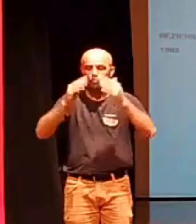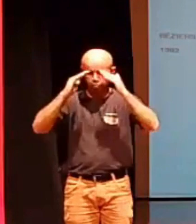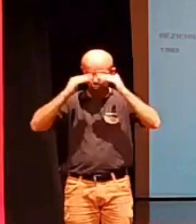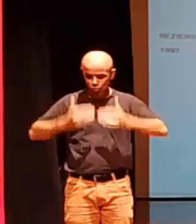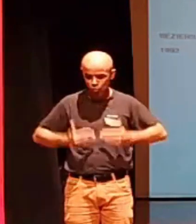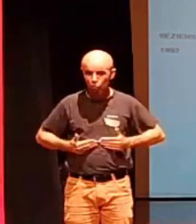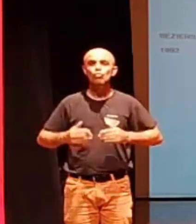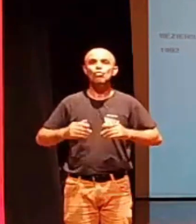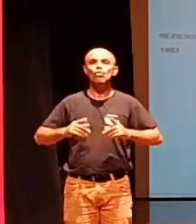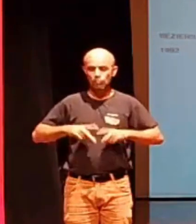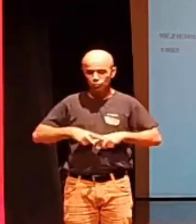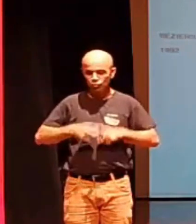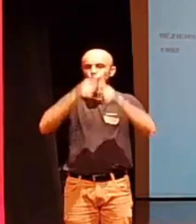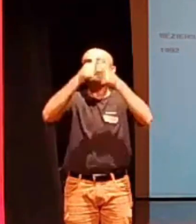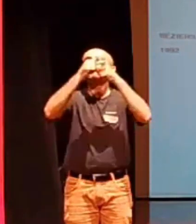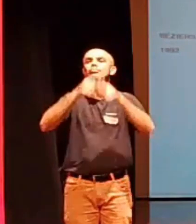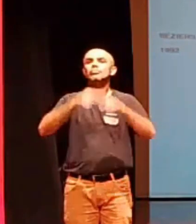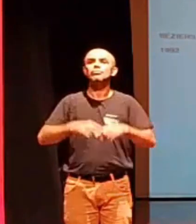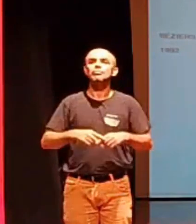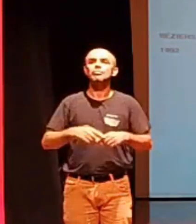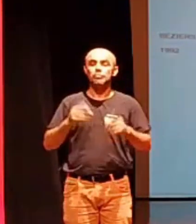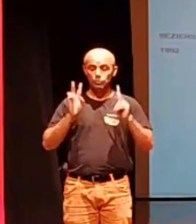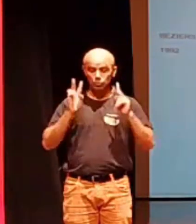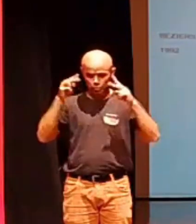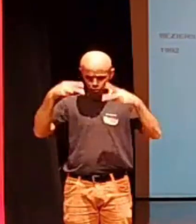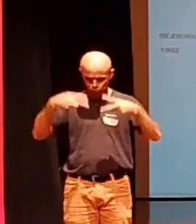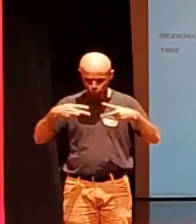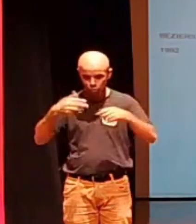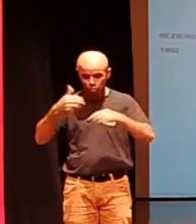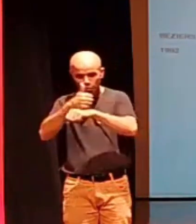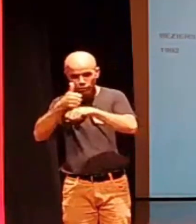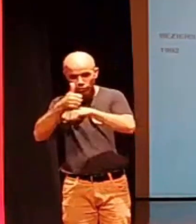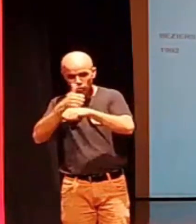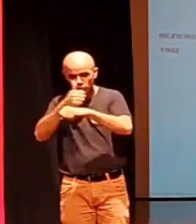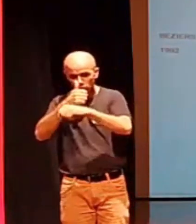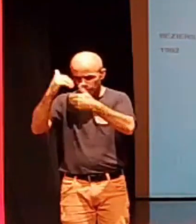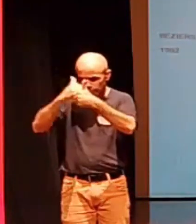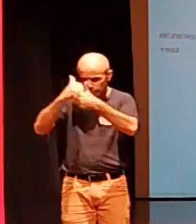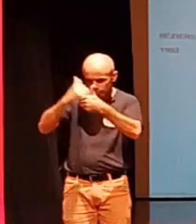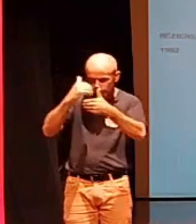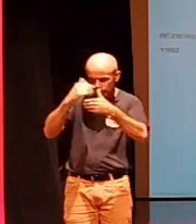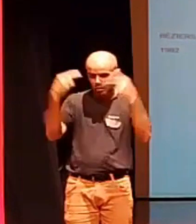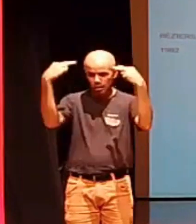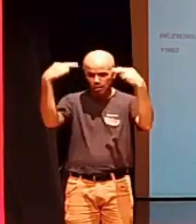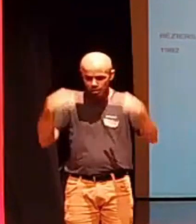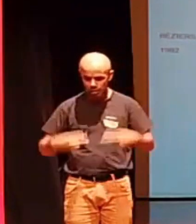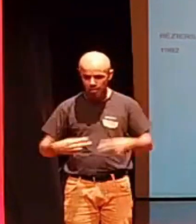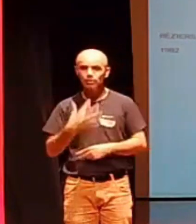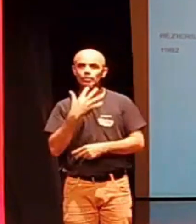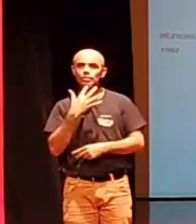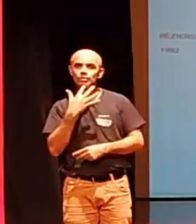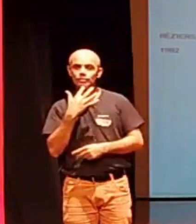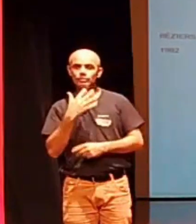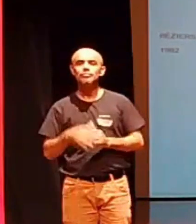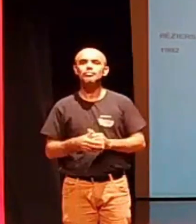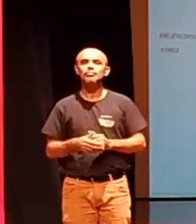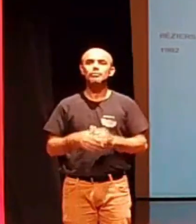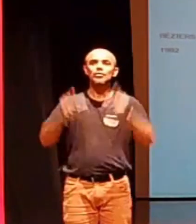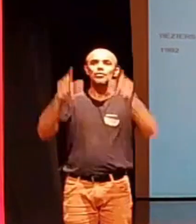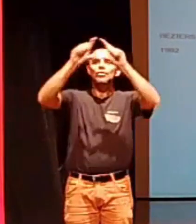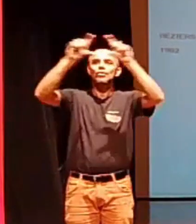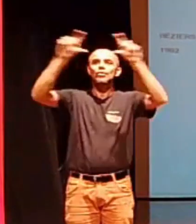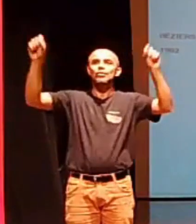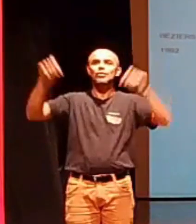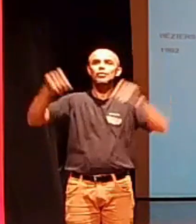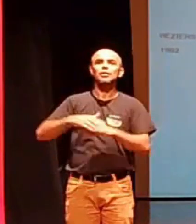e a gente só consegue fazer isso com o olhar de um profissional que leia o corpo. E eu gosto muito de uma frase que diz que